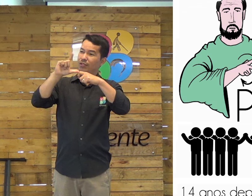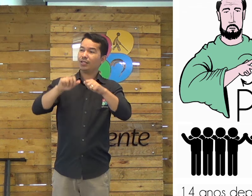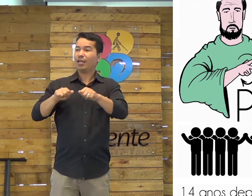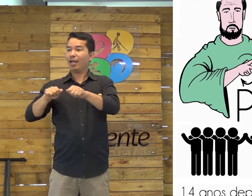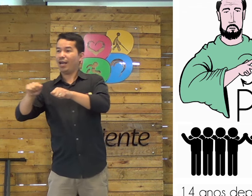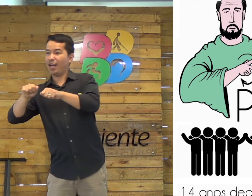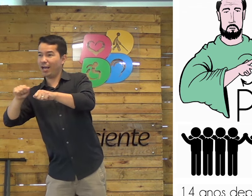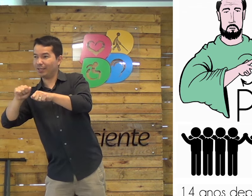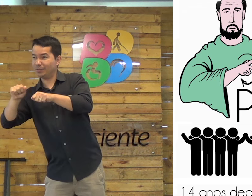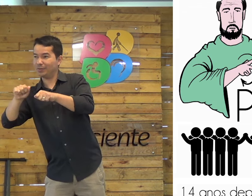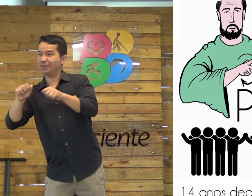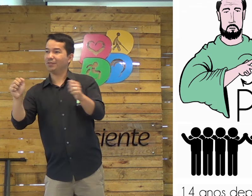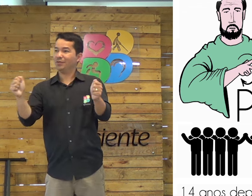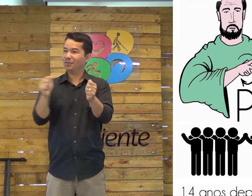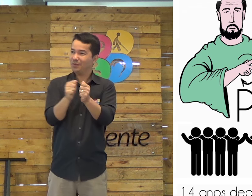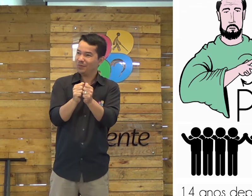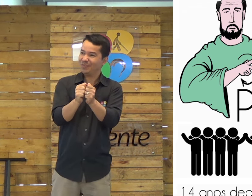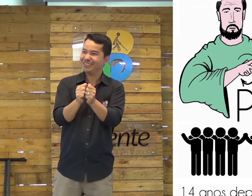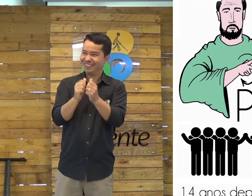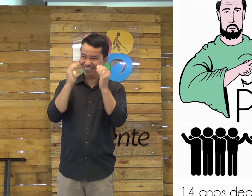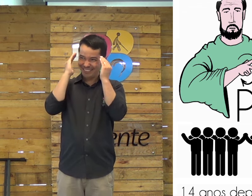Por isso que você...